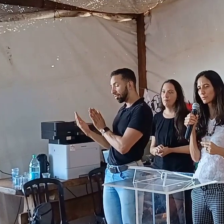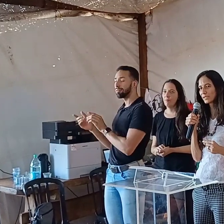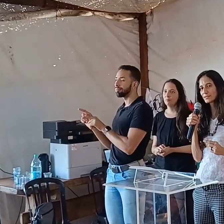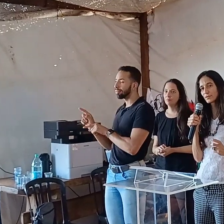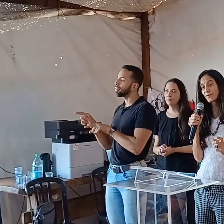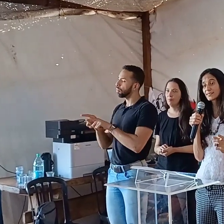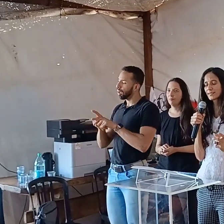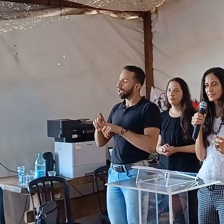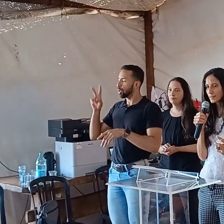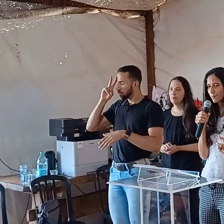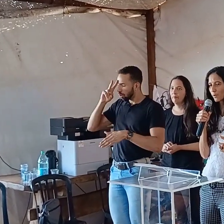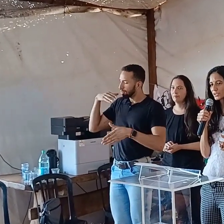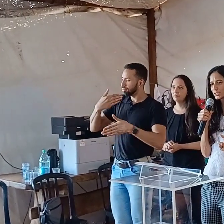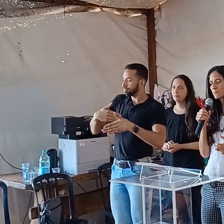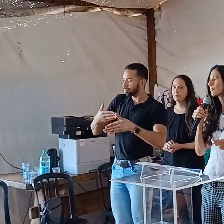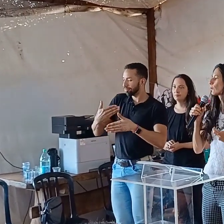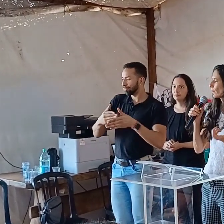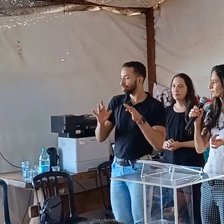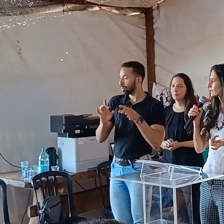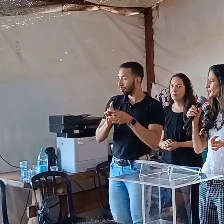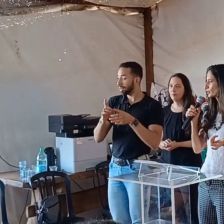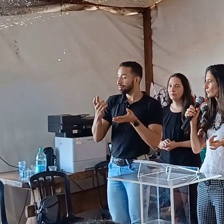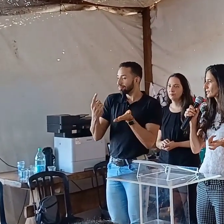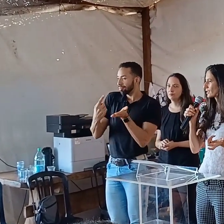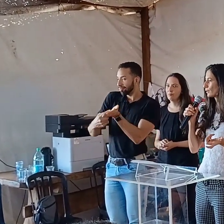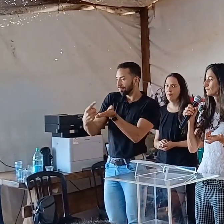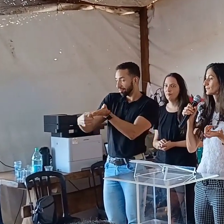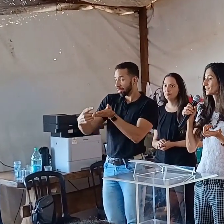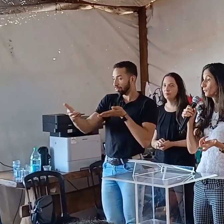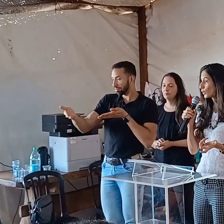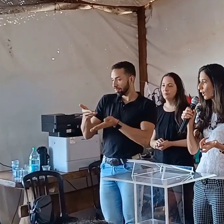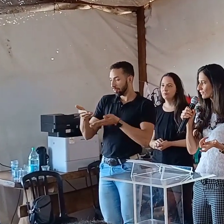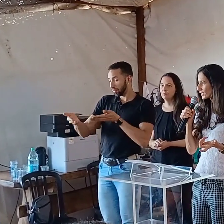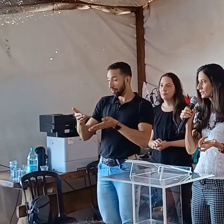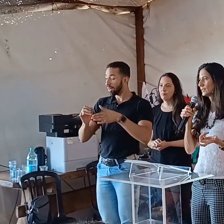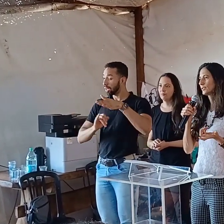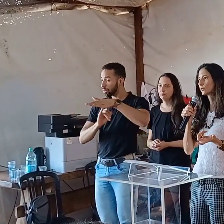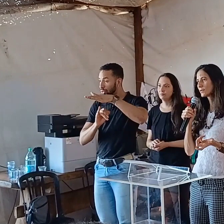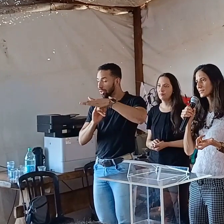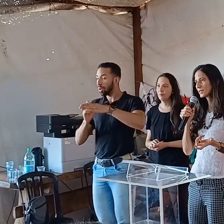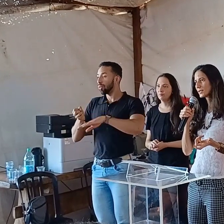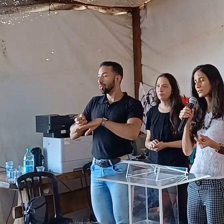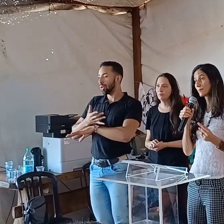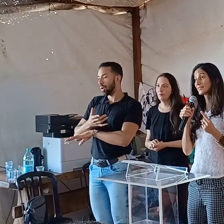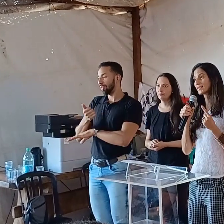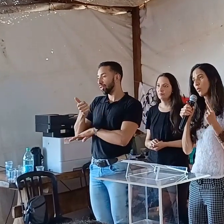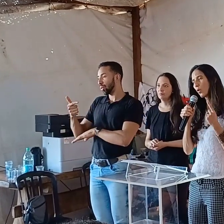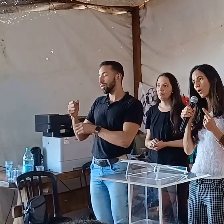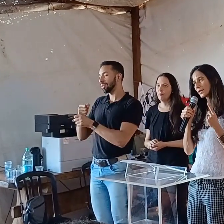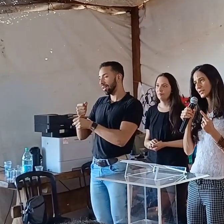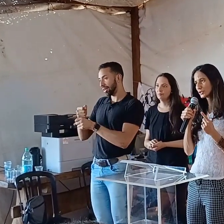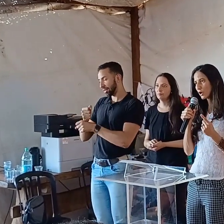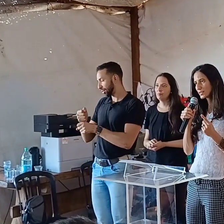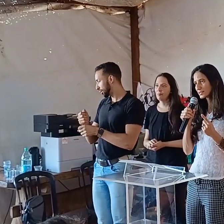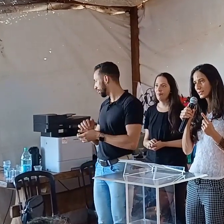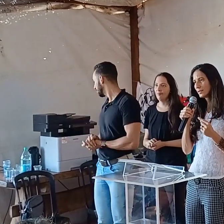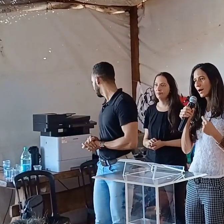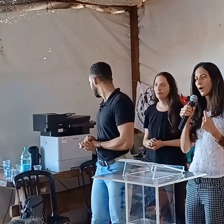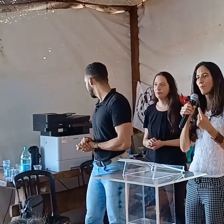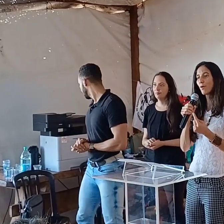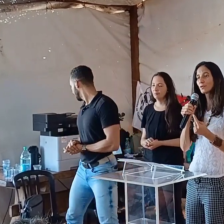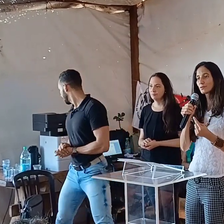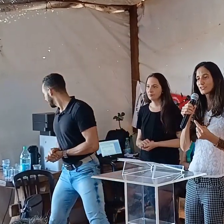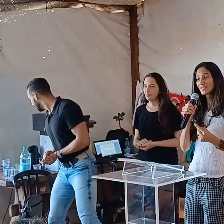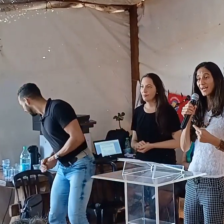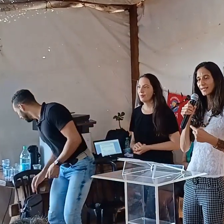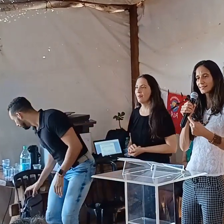o compromisso e fazendo essa ponte com essa instituição tão nova, 12 anos, mas tão corajosa